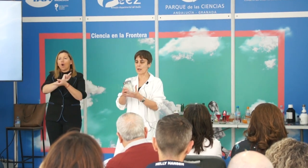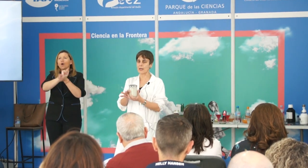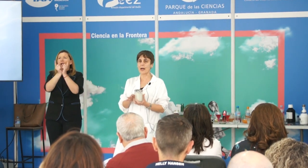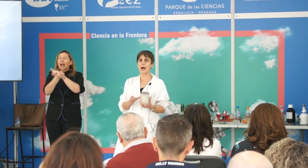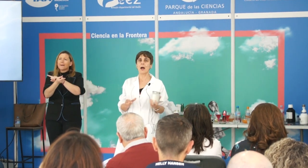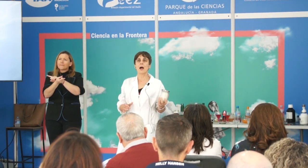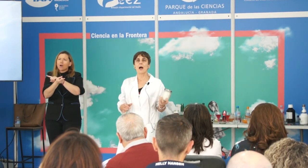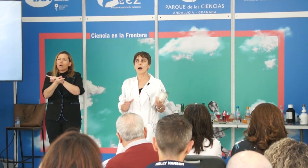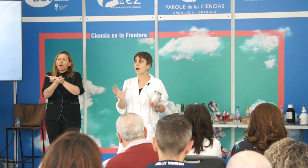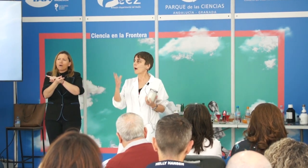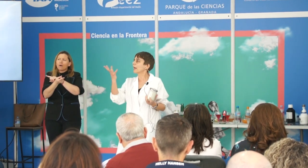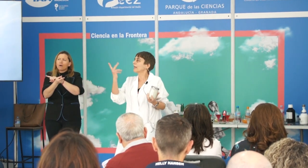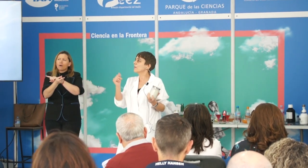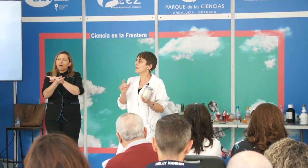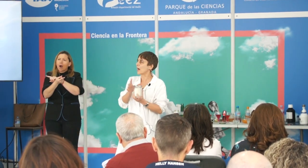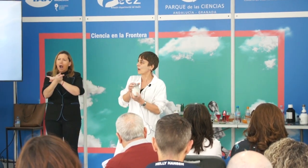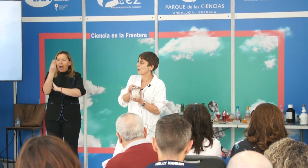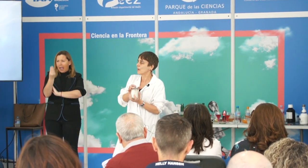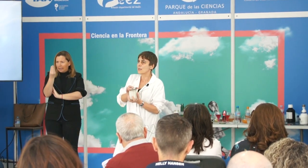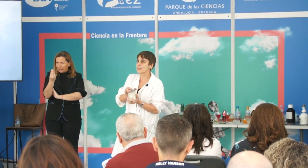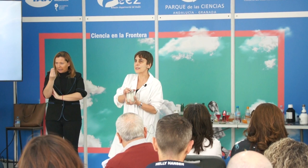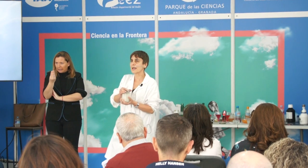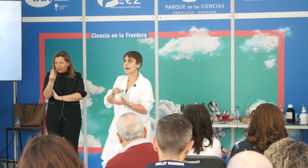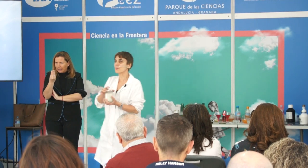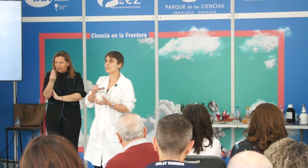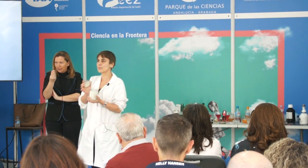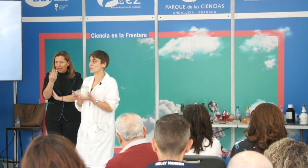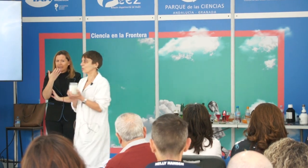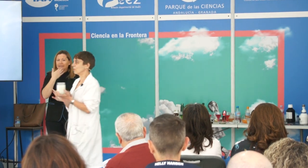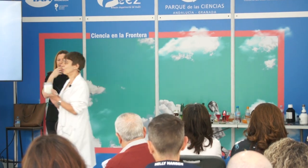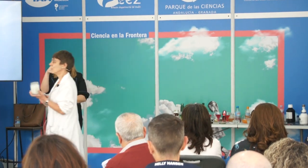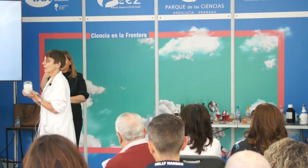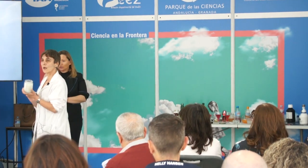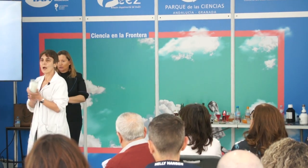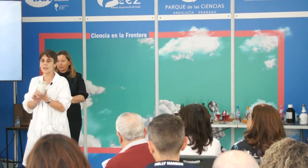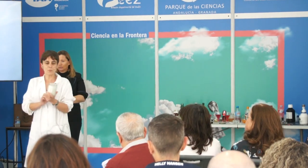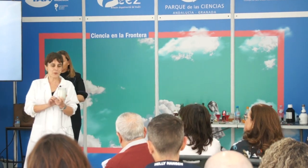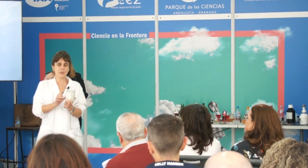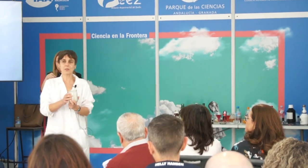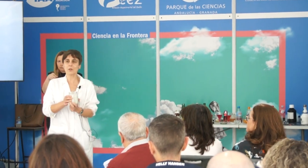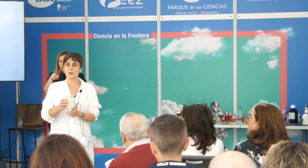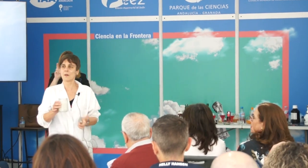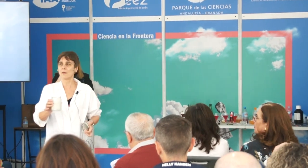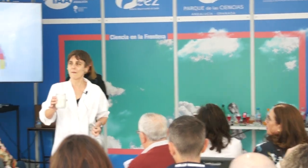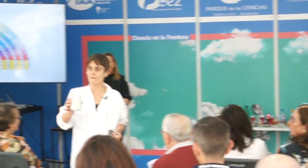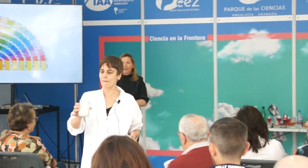solo a la química. Si sacamos esto aquí un